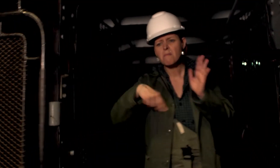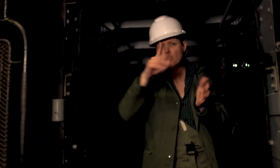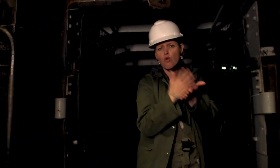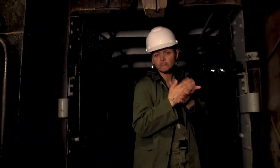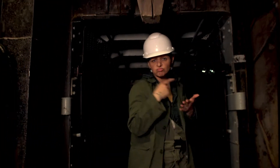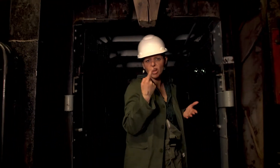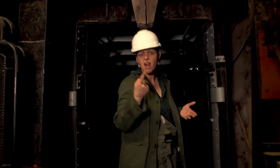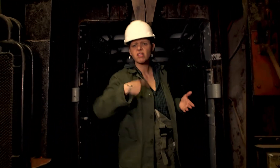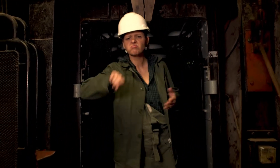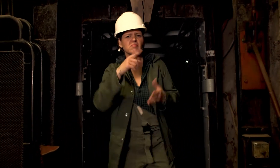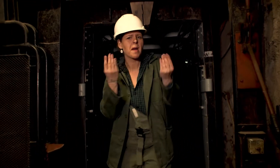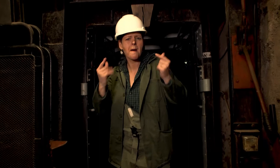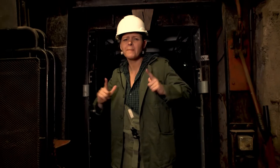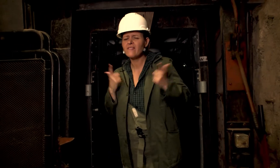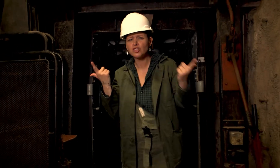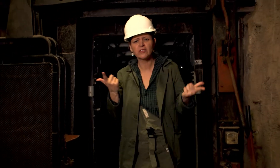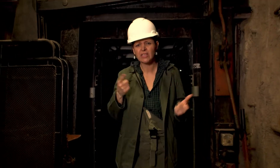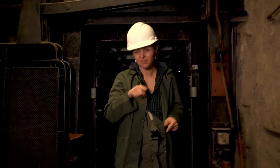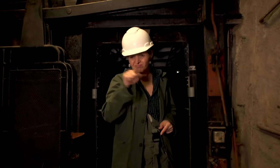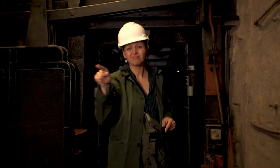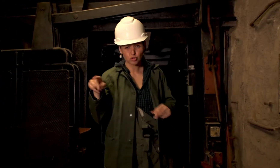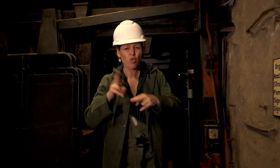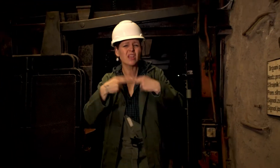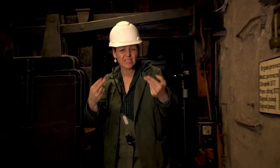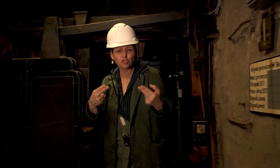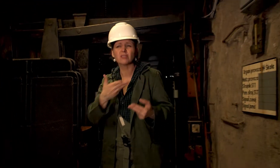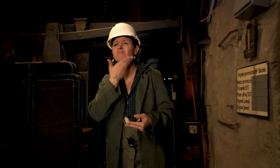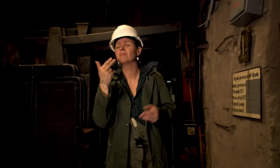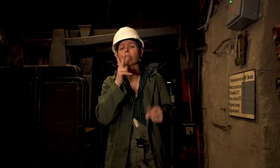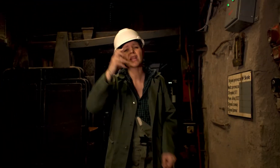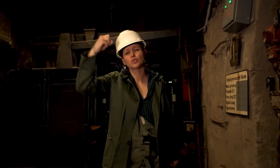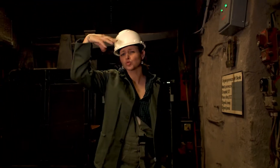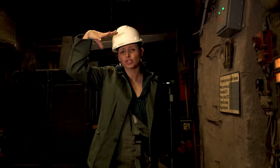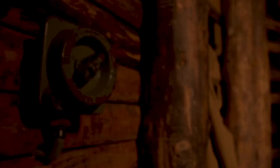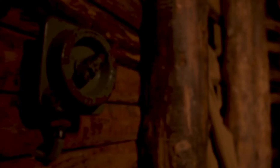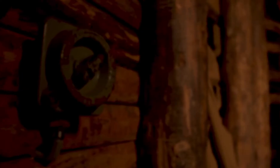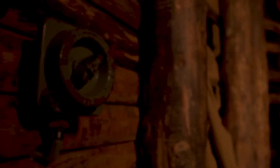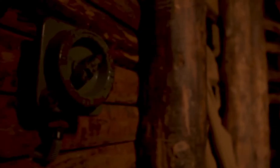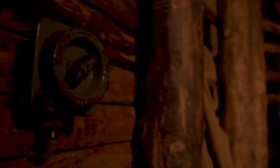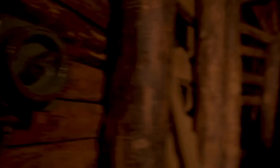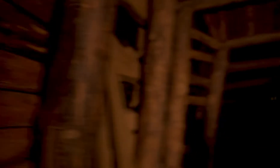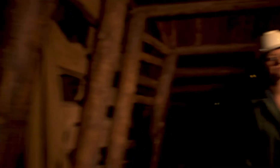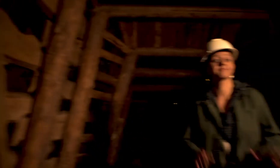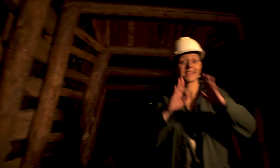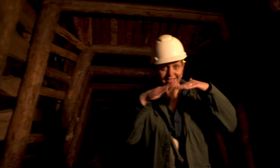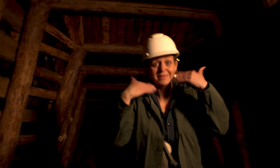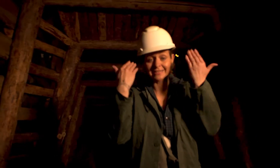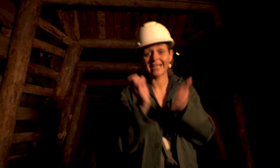Milijon ljudi je že reklo, da nas preveč živi, tistih, ki so nesrečni in brez luči. En nasmeh za srečo,